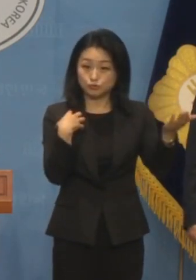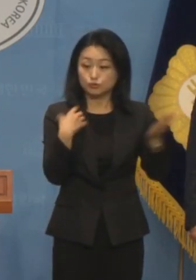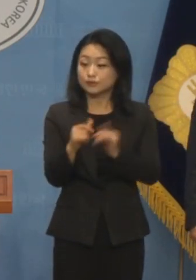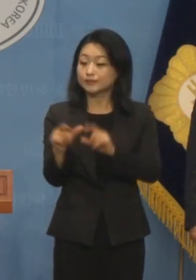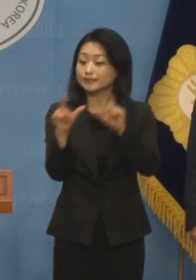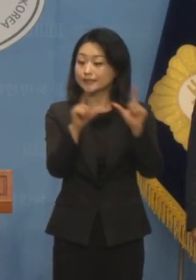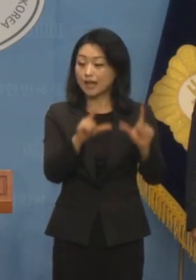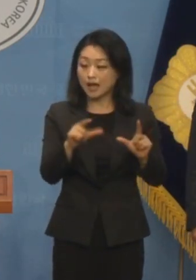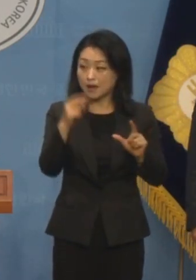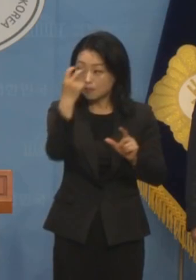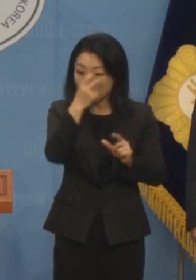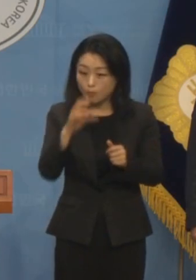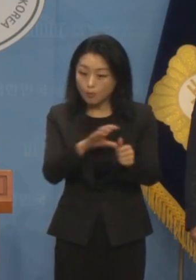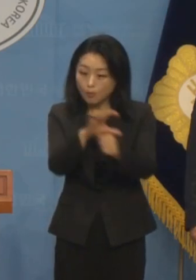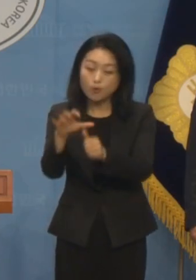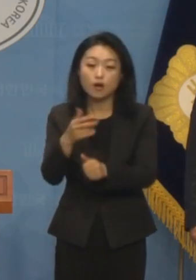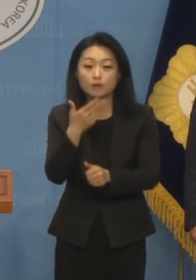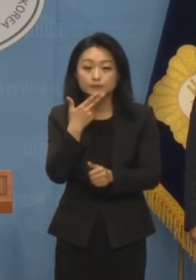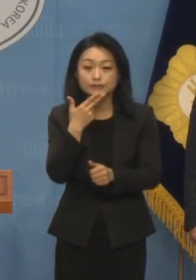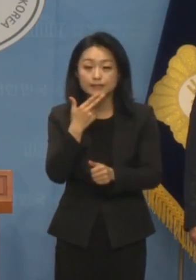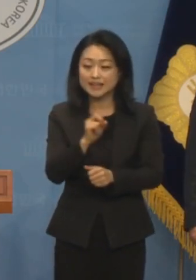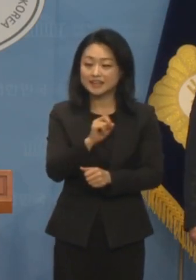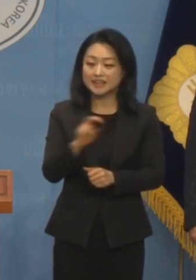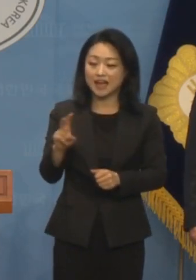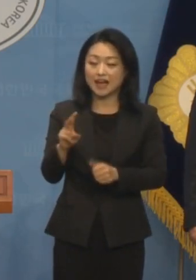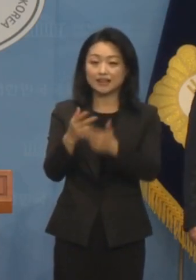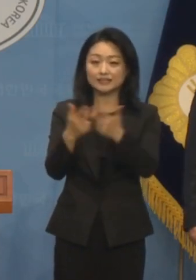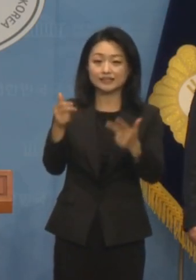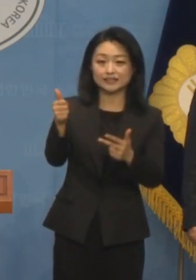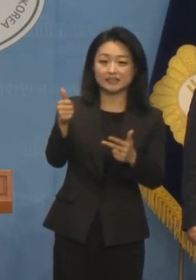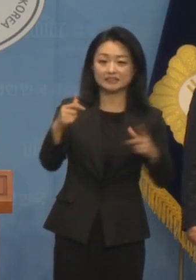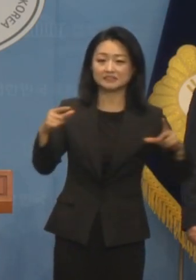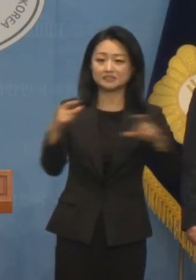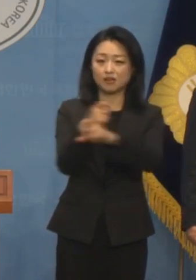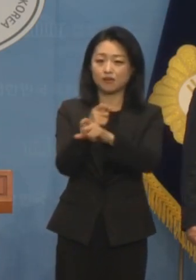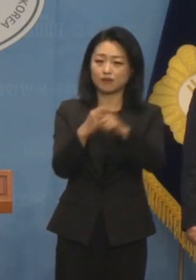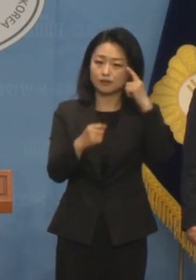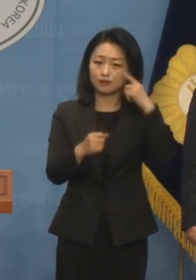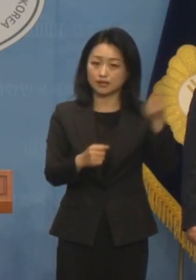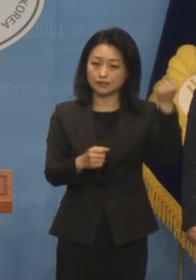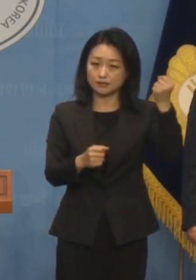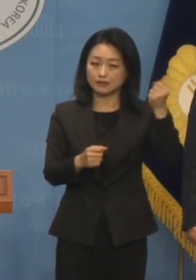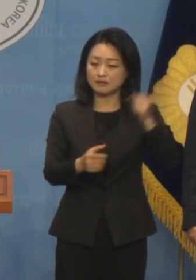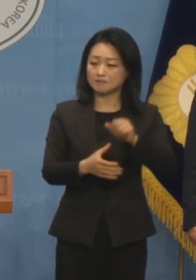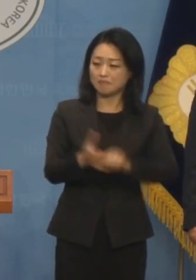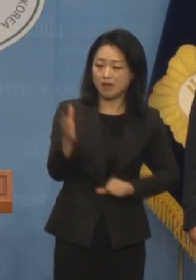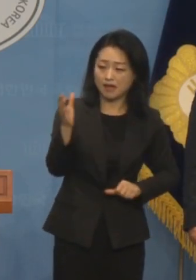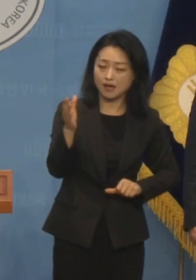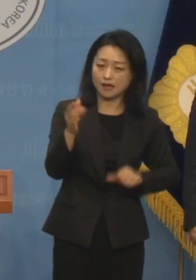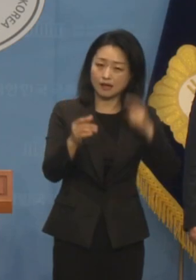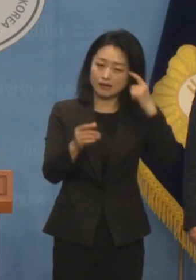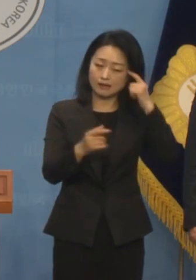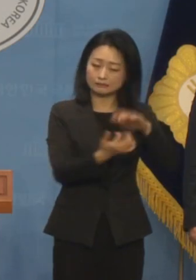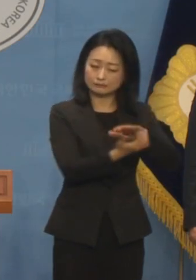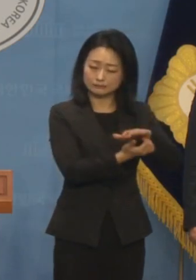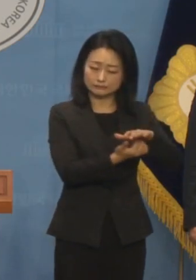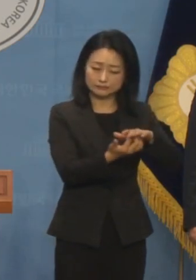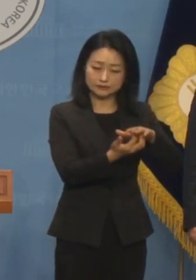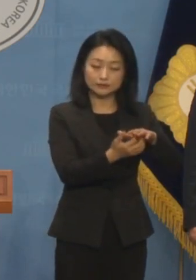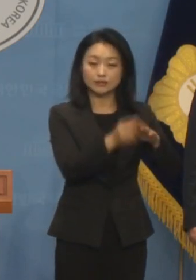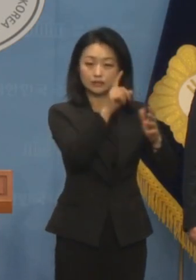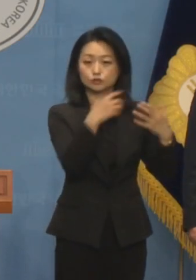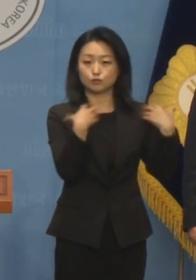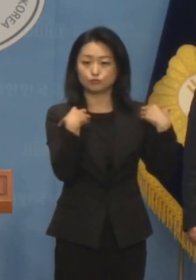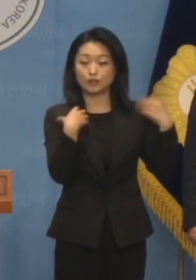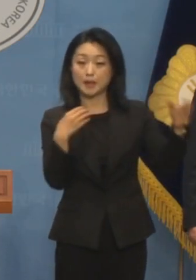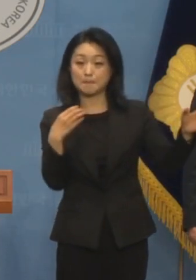삶을 살피기보다는 여전히 야당의 대표를 정적으로 규정하고 정적 지우기에 골몰하고 있는 이 정부 여당에